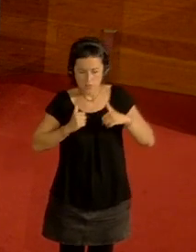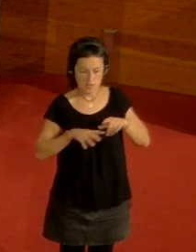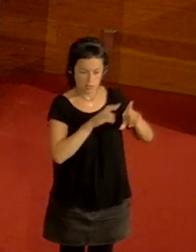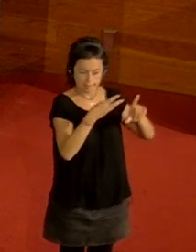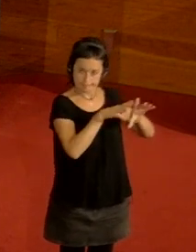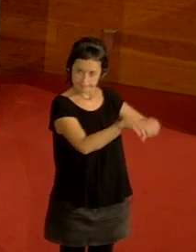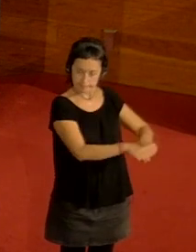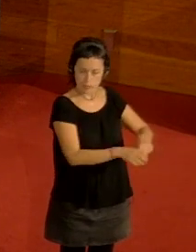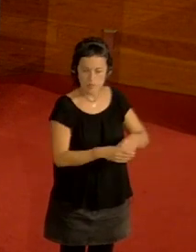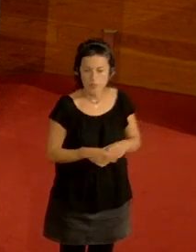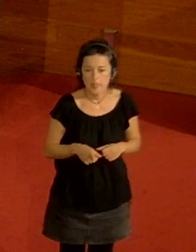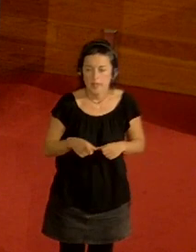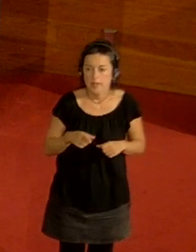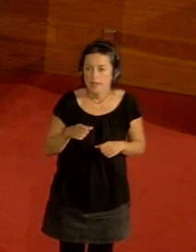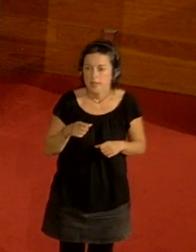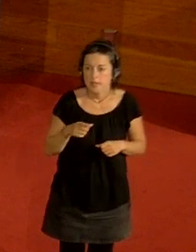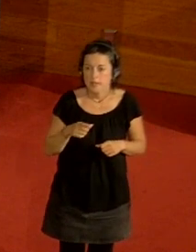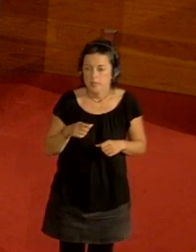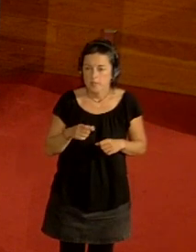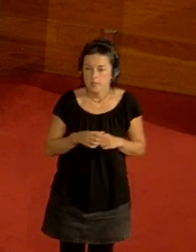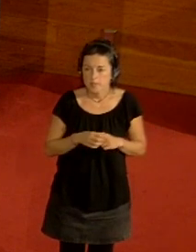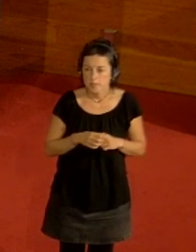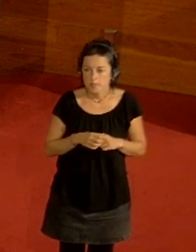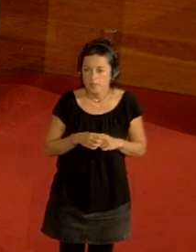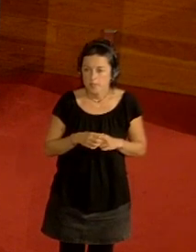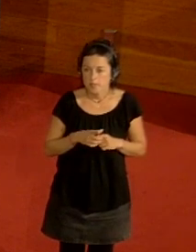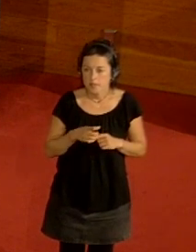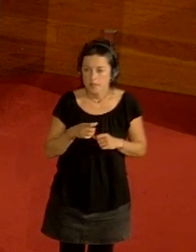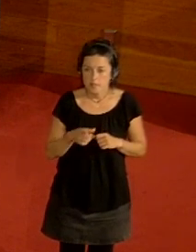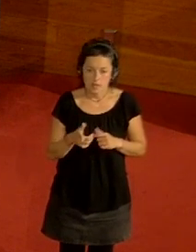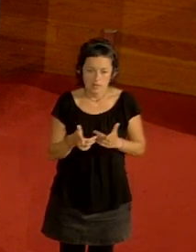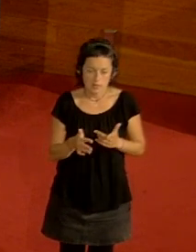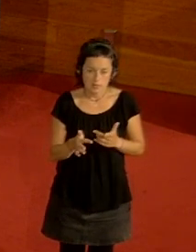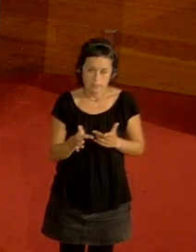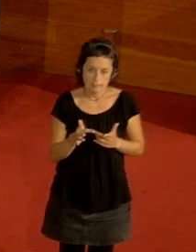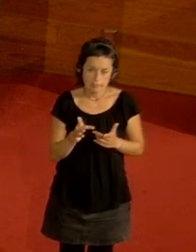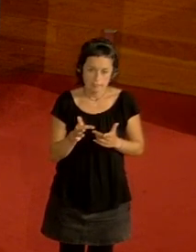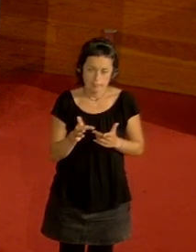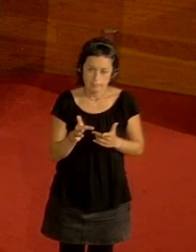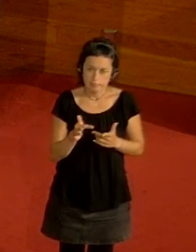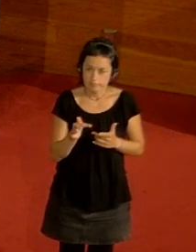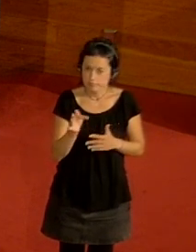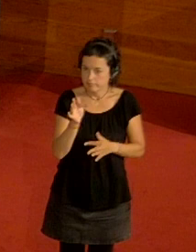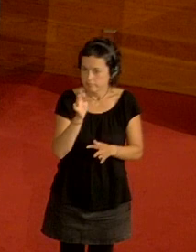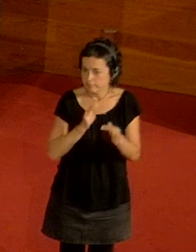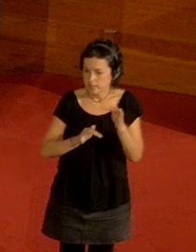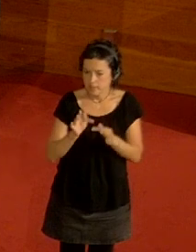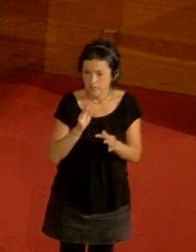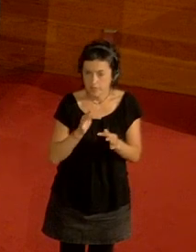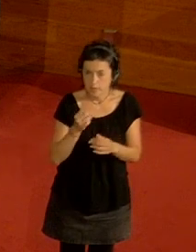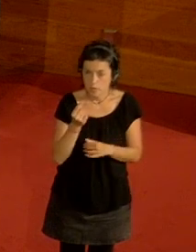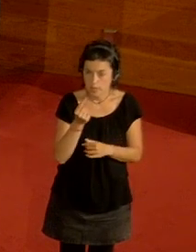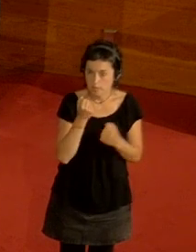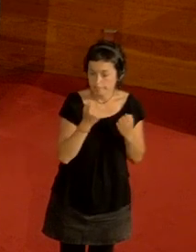hay una un claro ah eh beneficio eh de del capital y del mercado